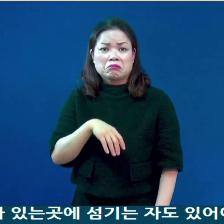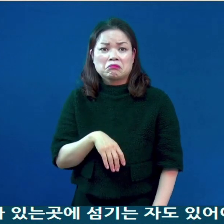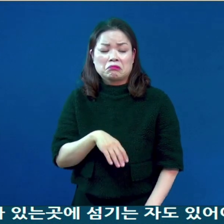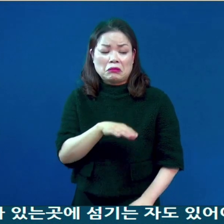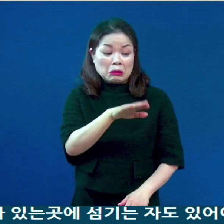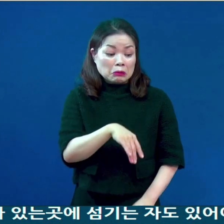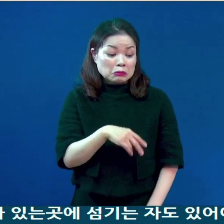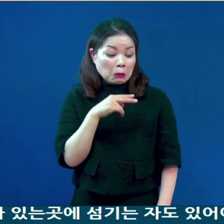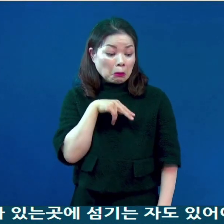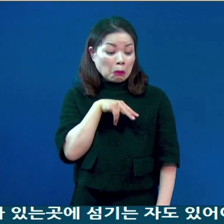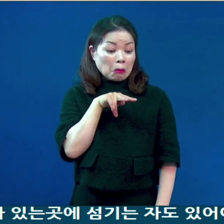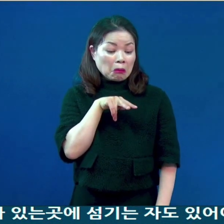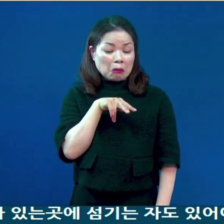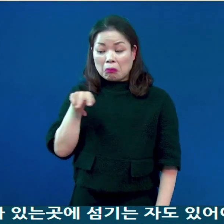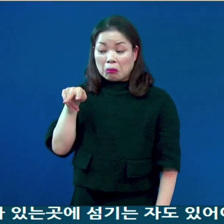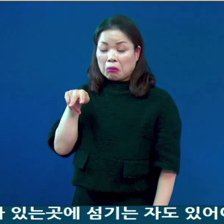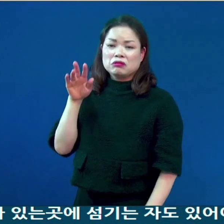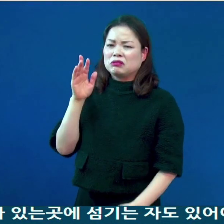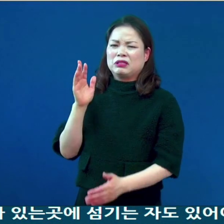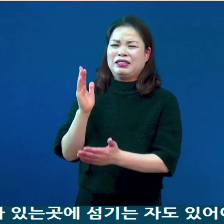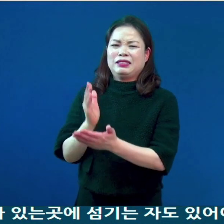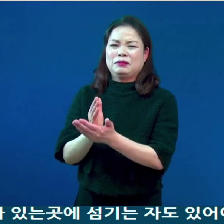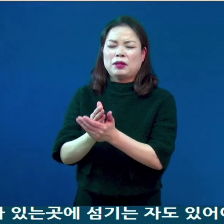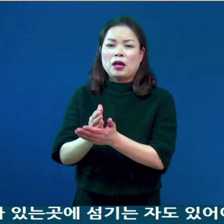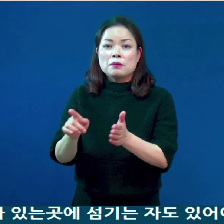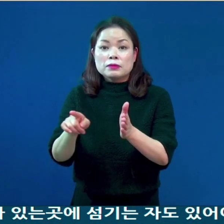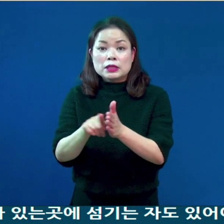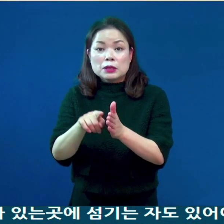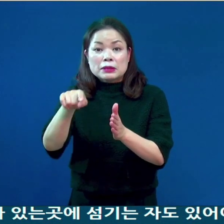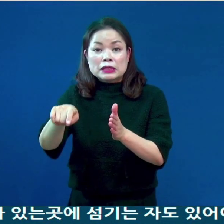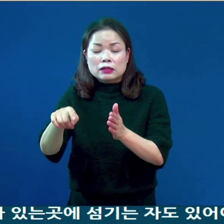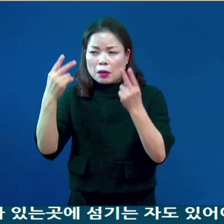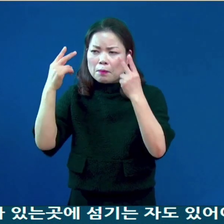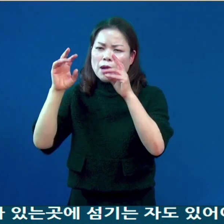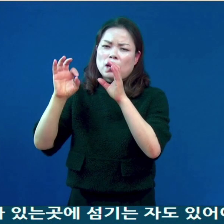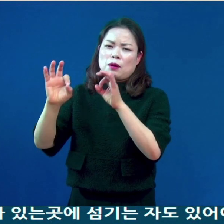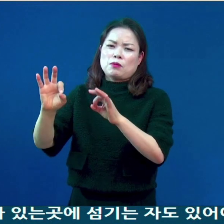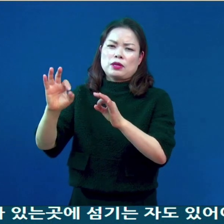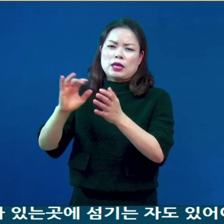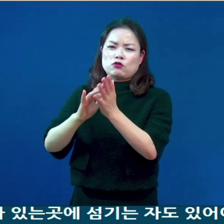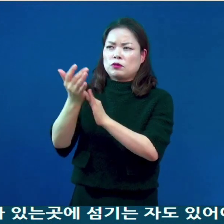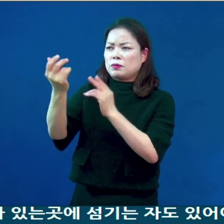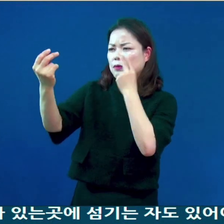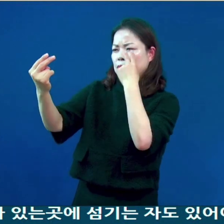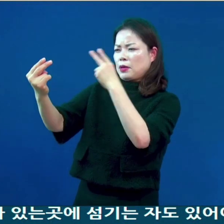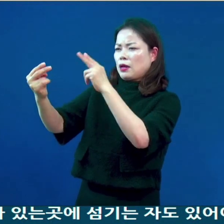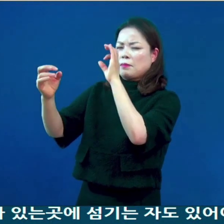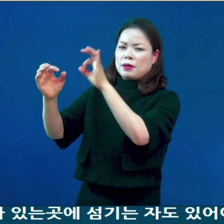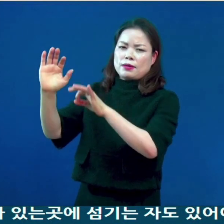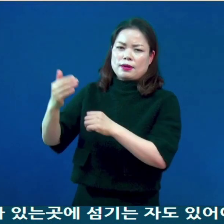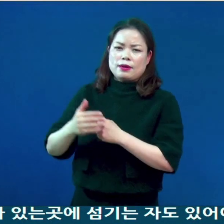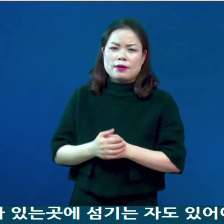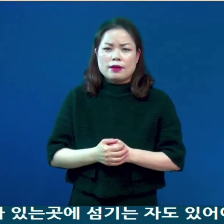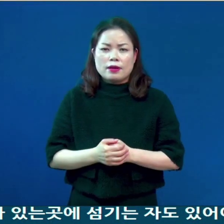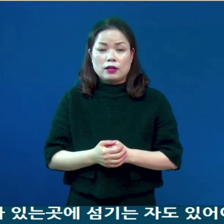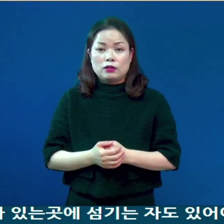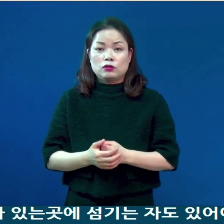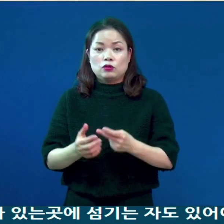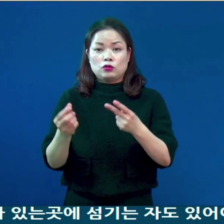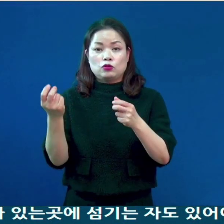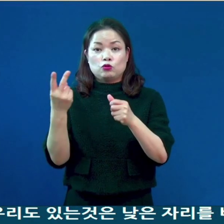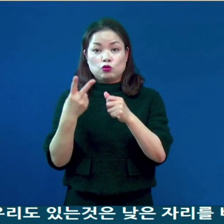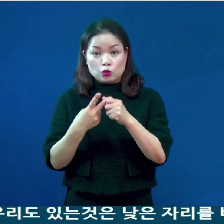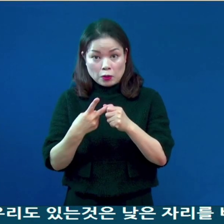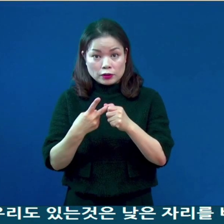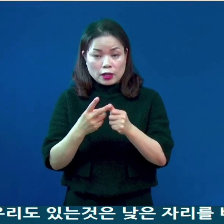낮은 곳 한번 쳐다보는 것이 아니라 나의 믿음이 그곳을 바라볼 수 있어야 되는 것이죠. 두 번째,